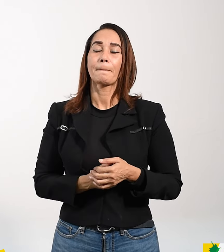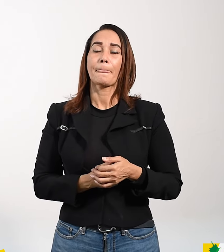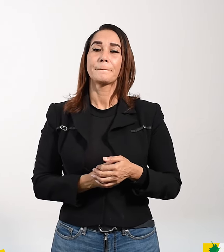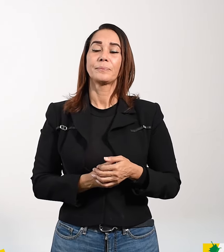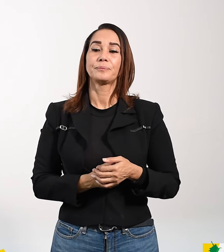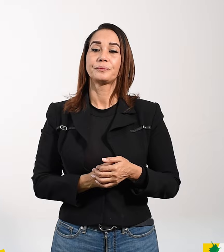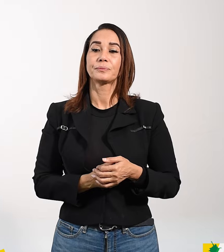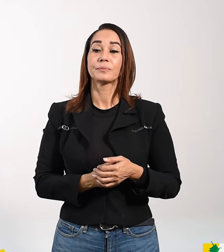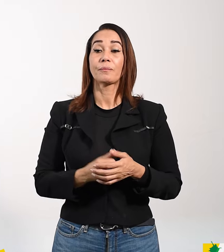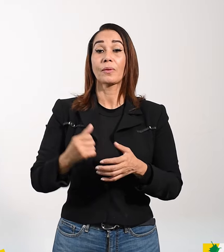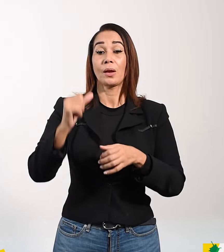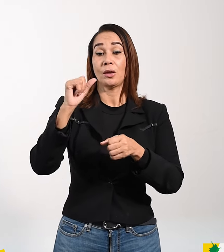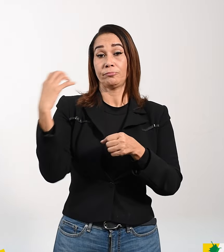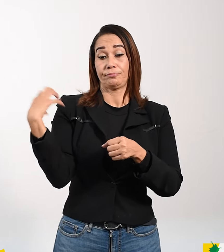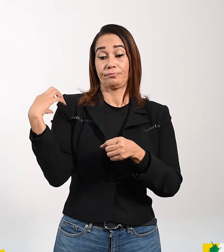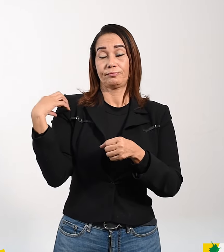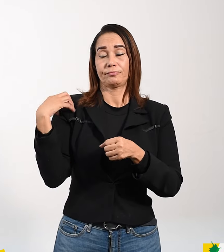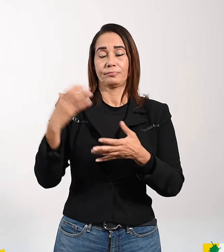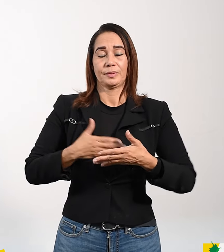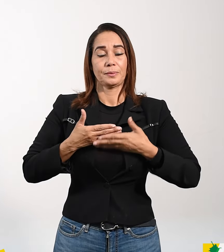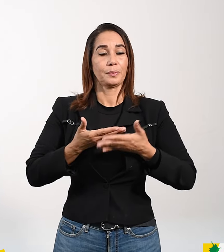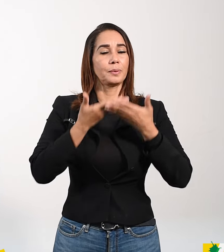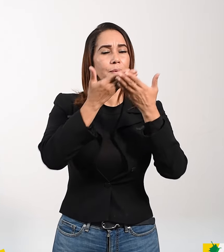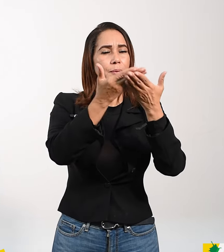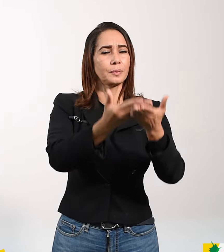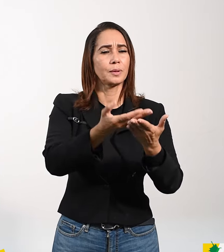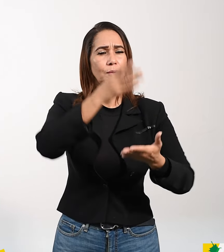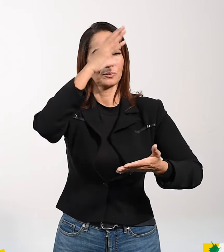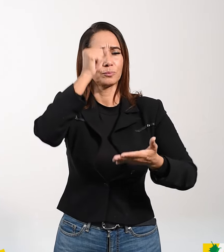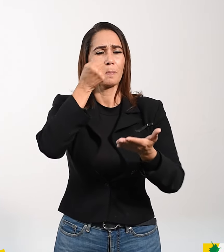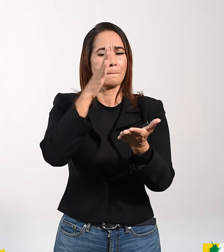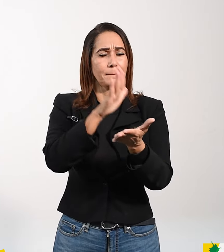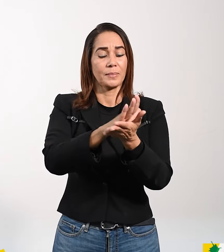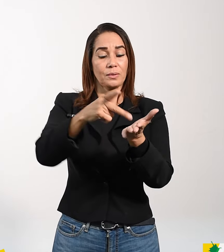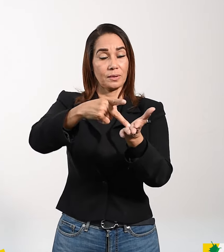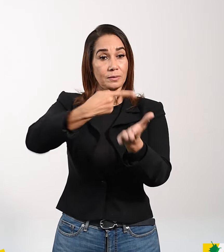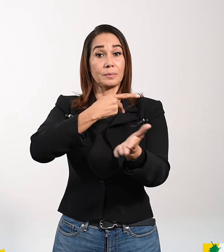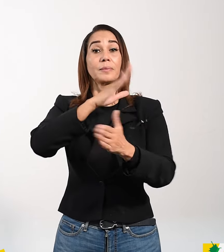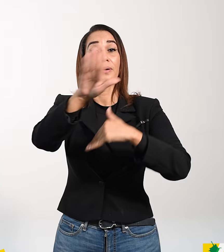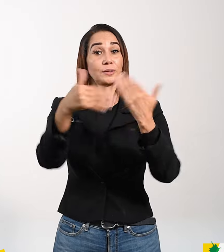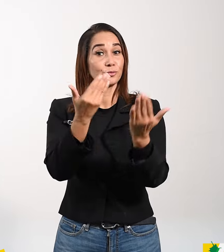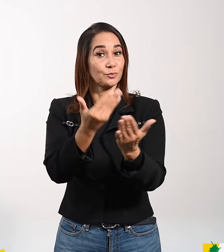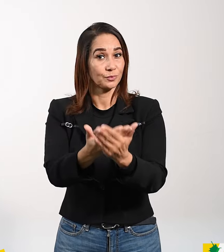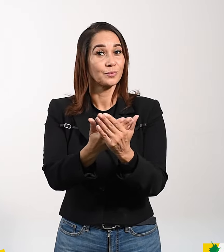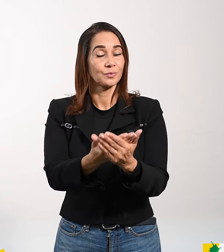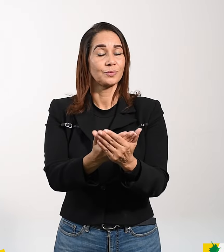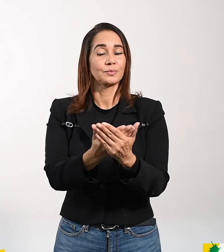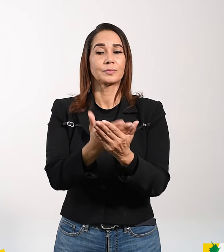Y el Señor indignado lo entregó a los verdugos hasta que pagara toda la deuda Lo mismo hará